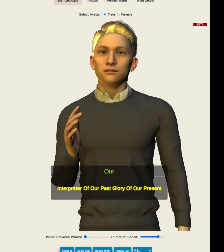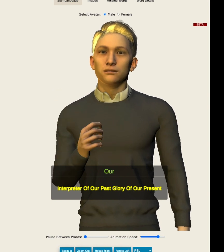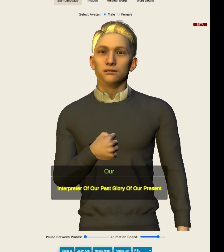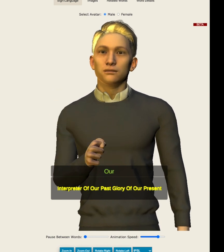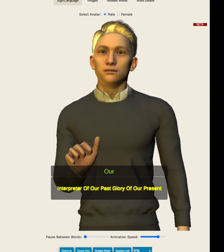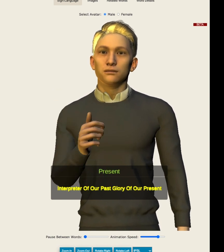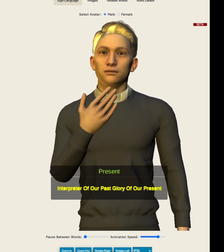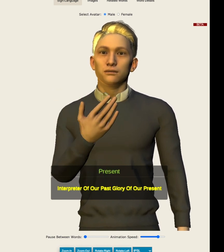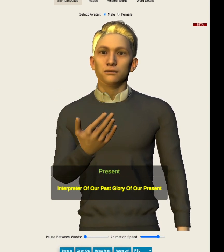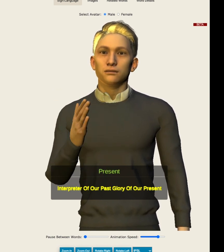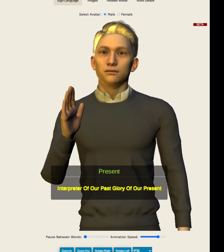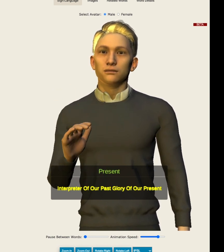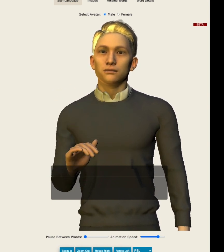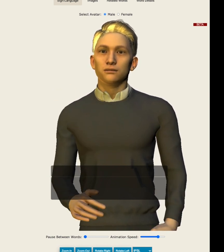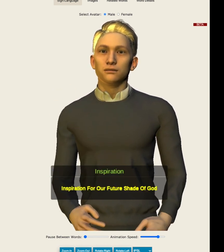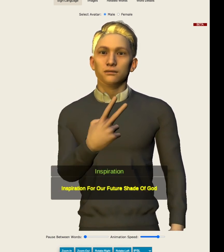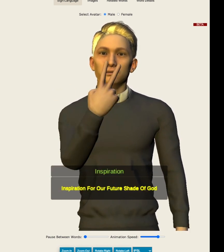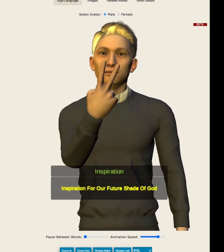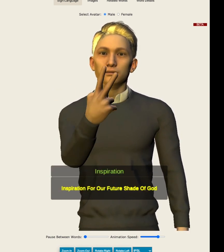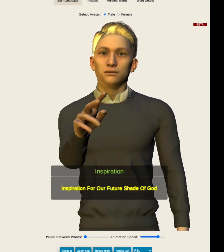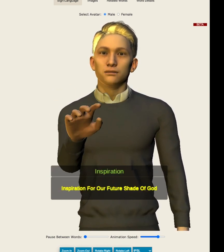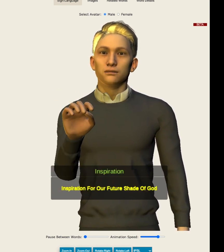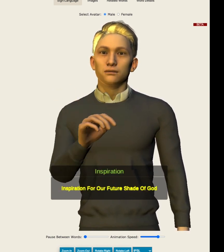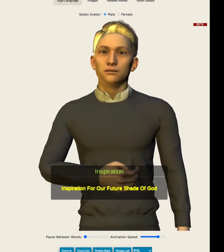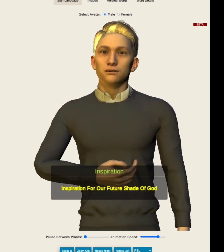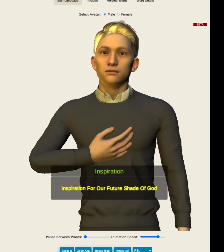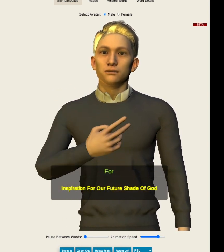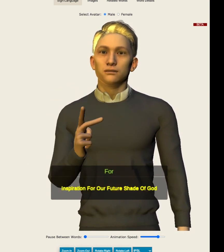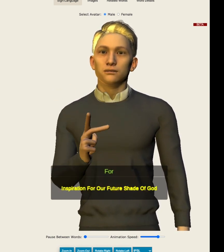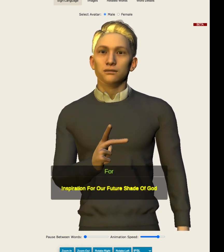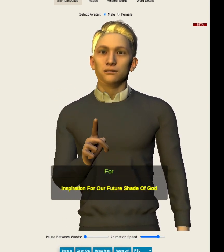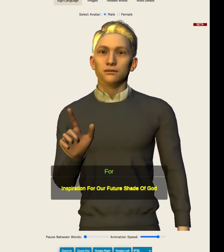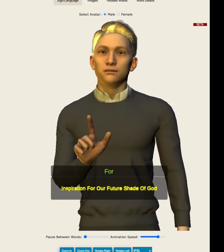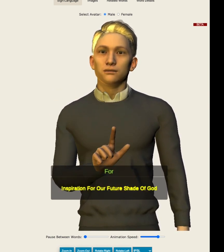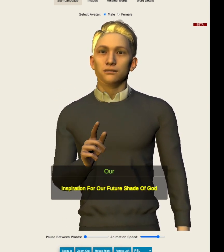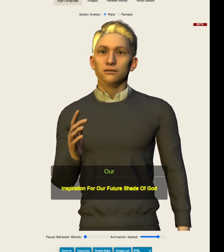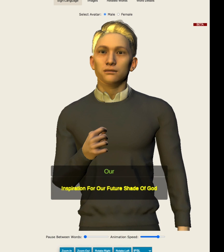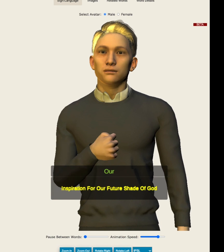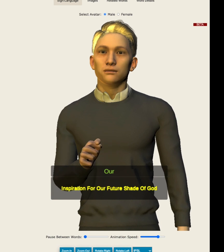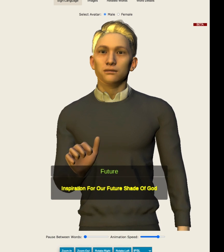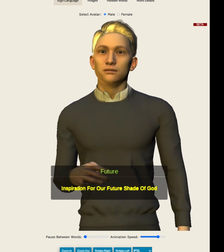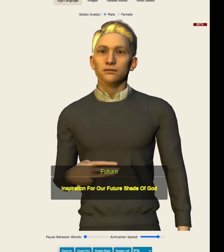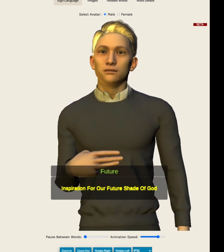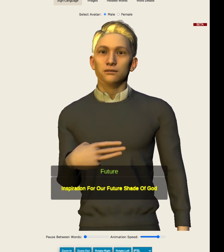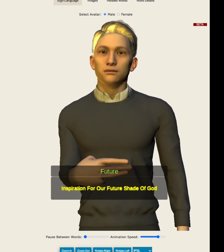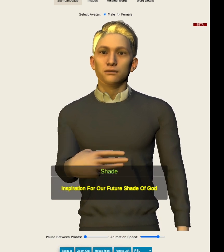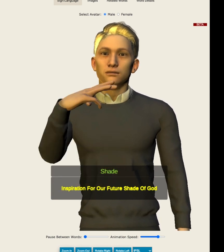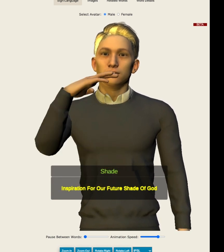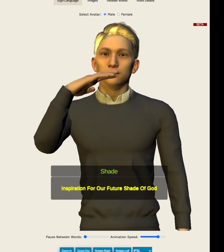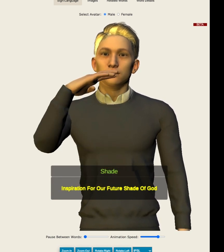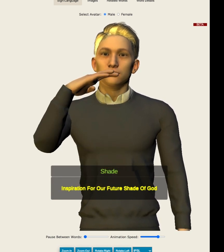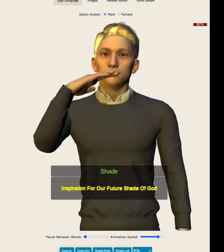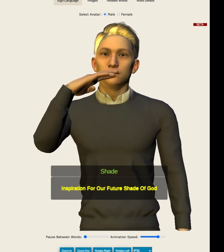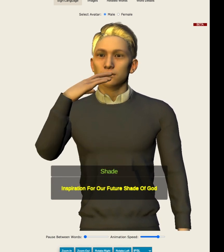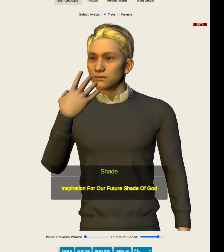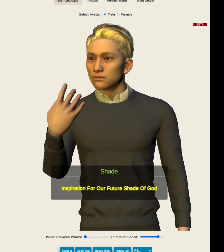ترجمانِ ماضی شادِ حال جانِ استقبال